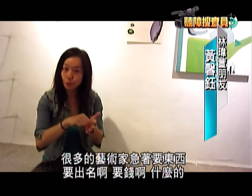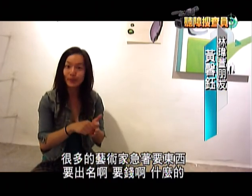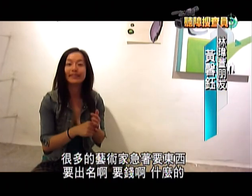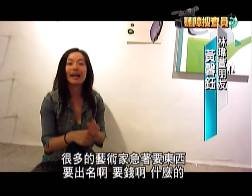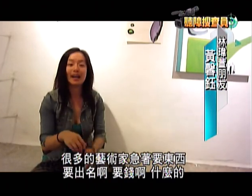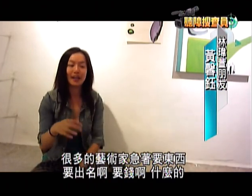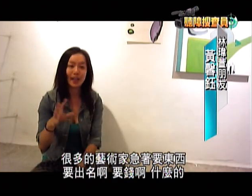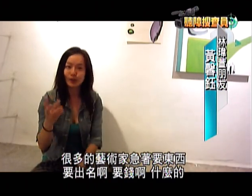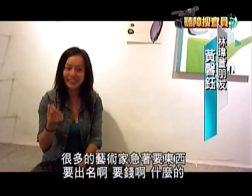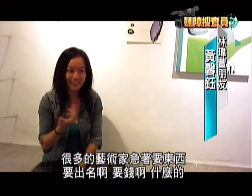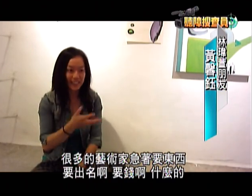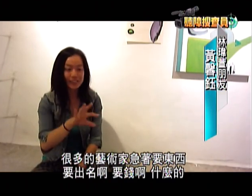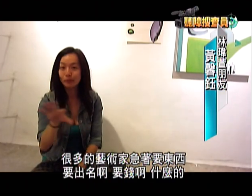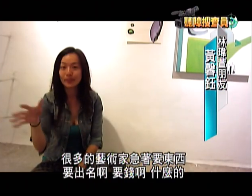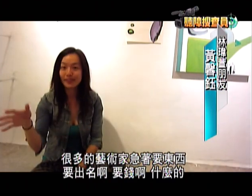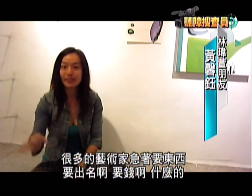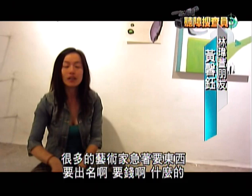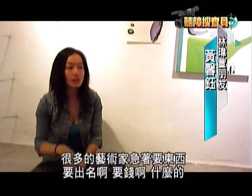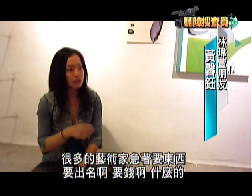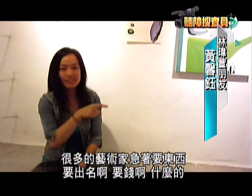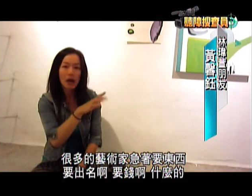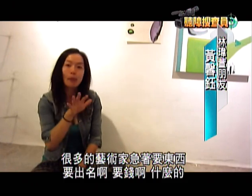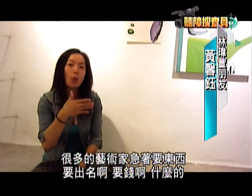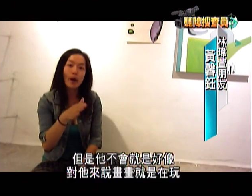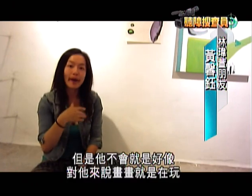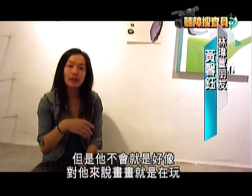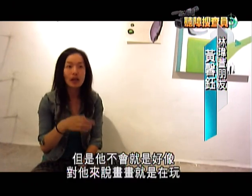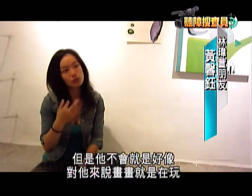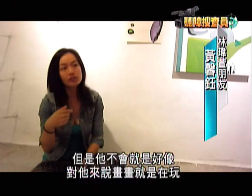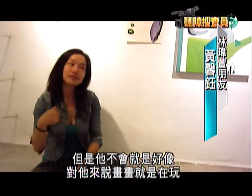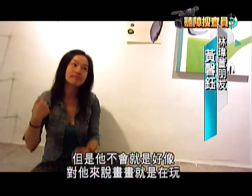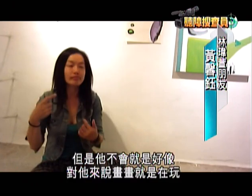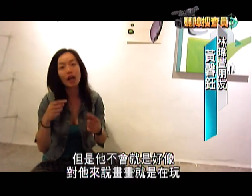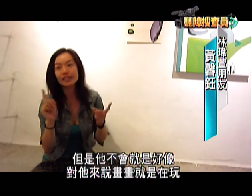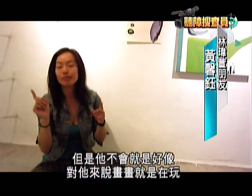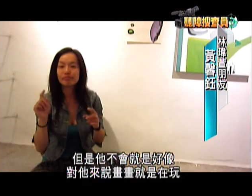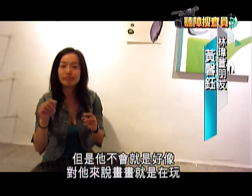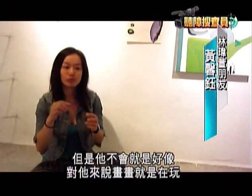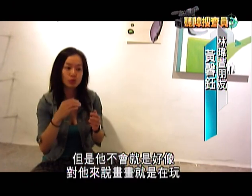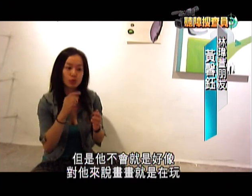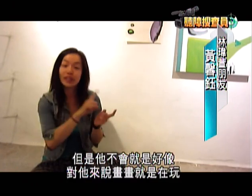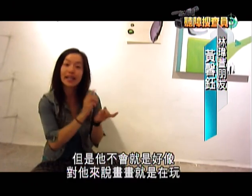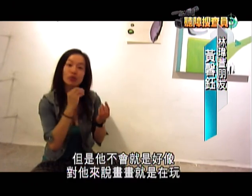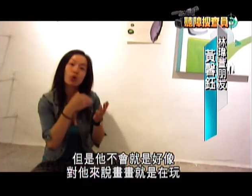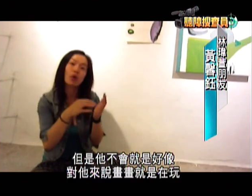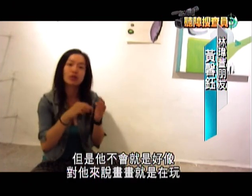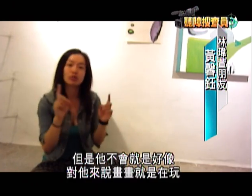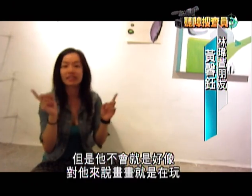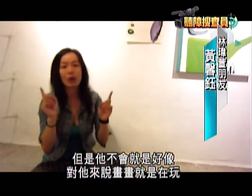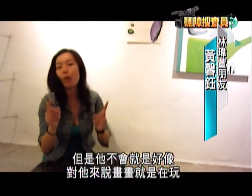名啊，要钱啊，可是他不会，他就是好像对他来说，画画就是在玩。